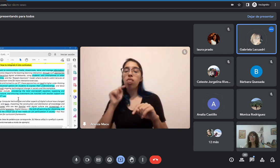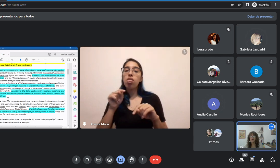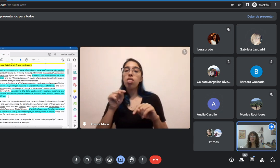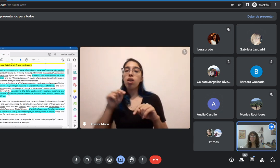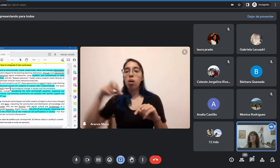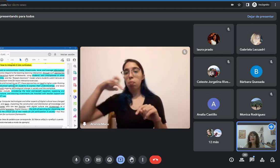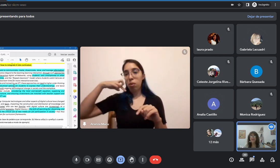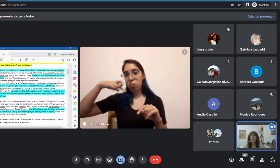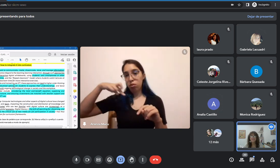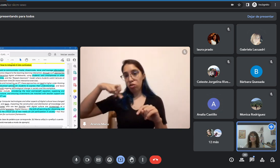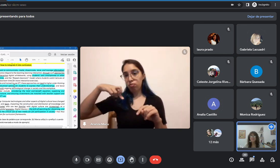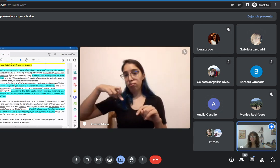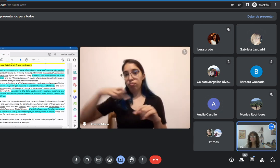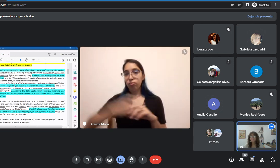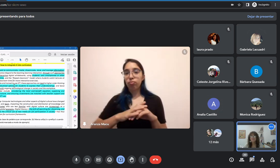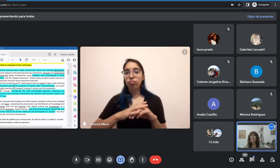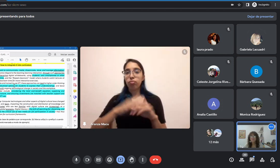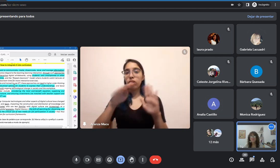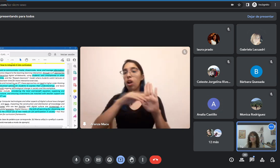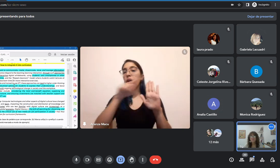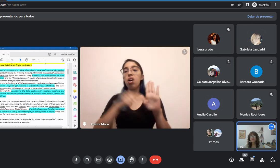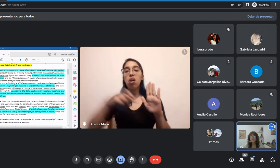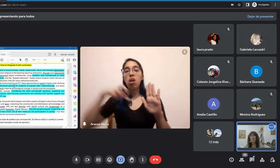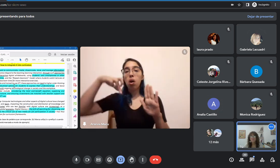Preposición. Planners.